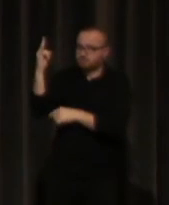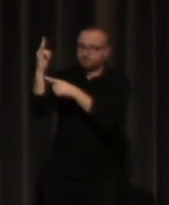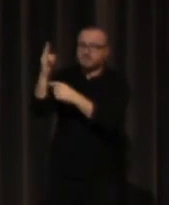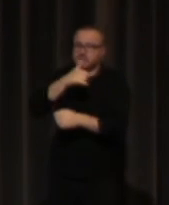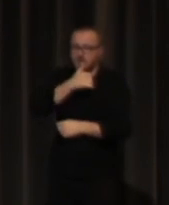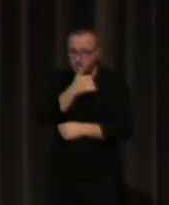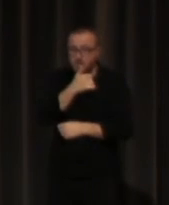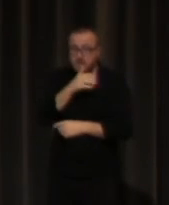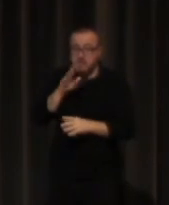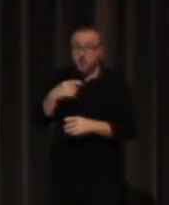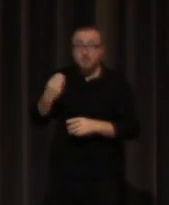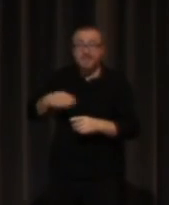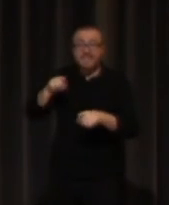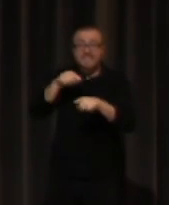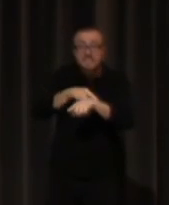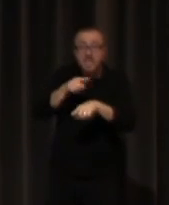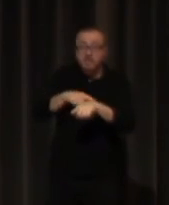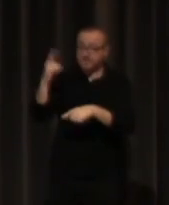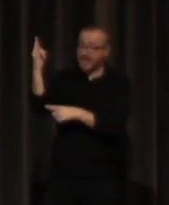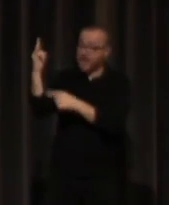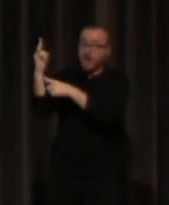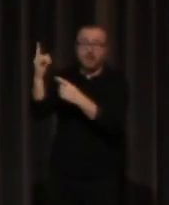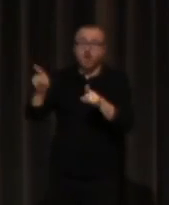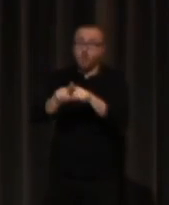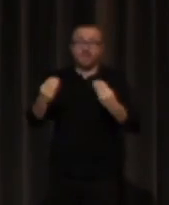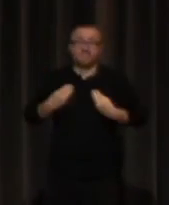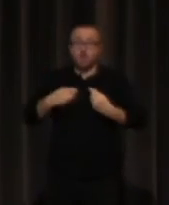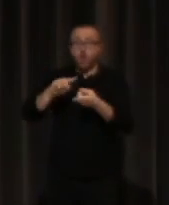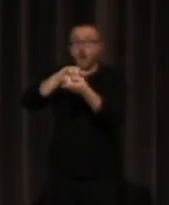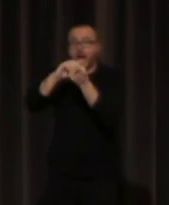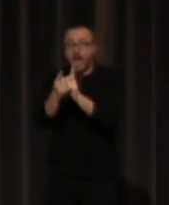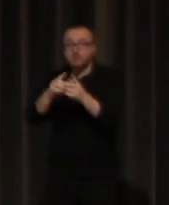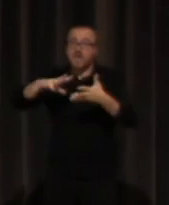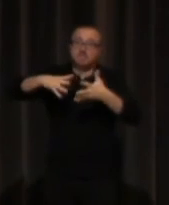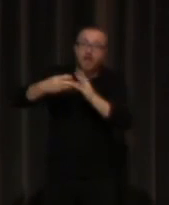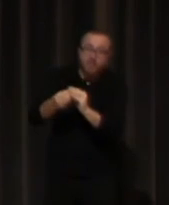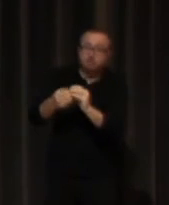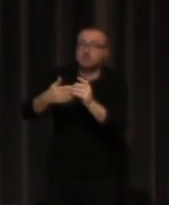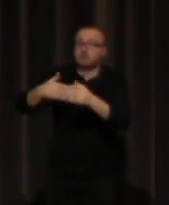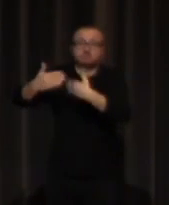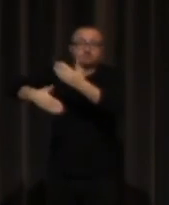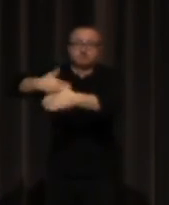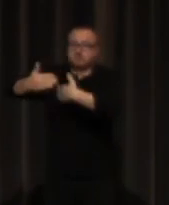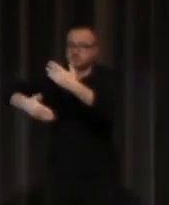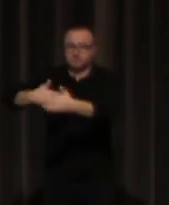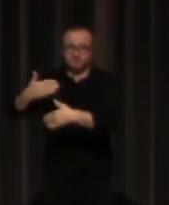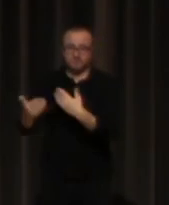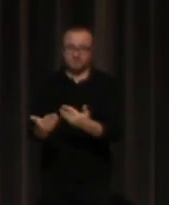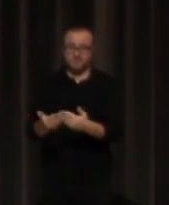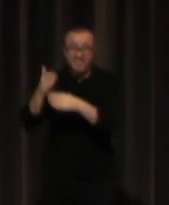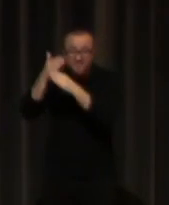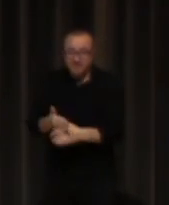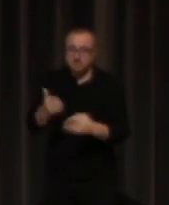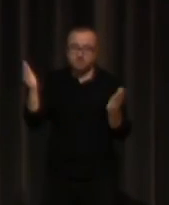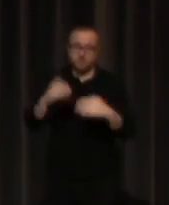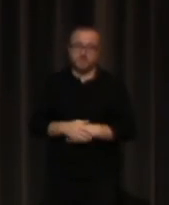adaptabilitat, força, vitalitat, realment com si fos viva. Aquesta seria la primera noció. Un traductor no pot